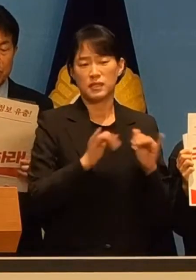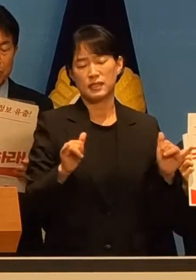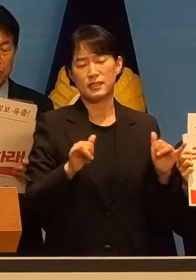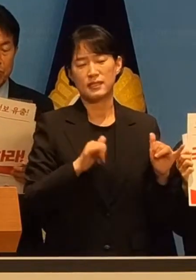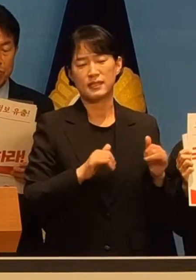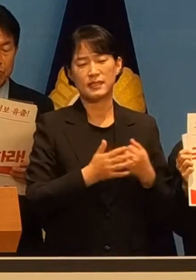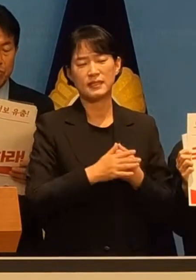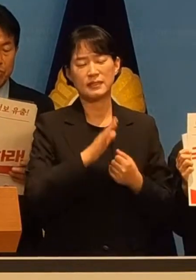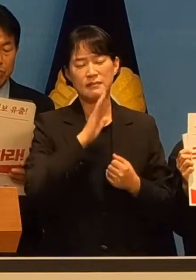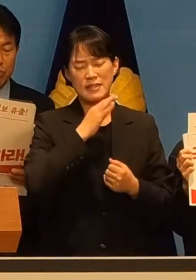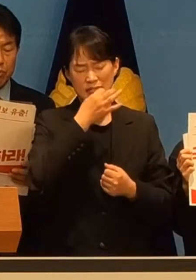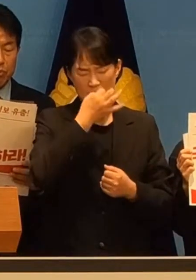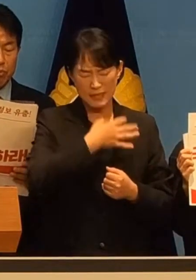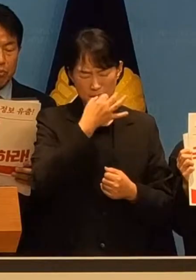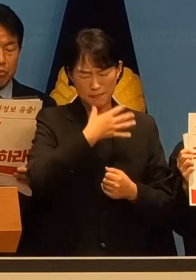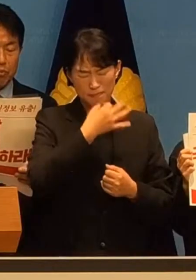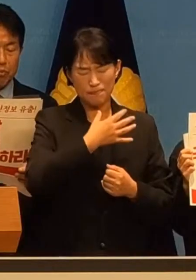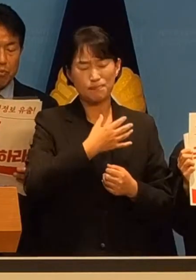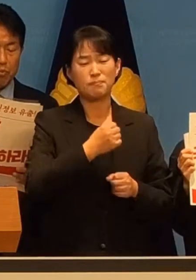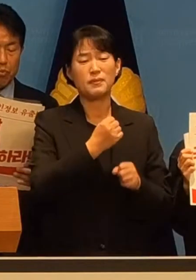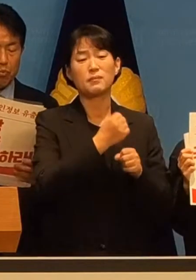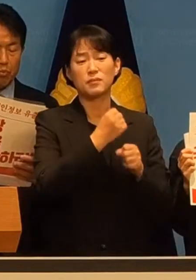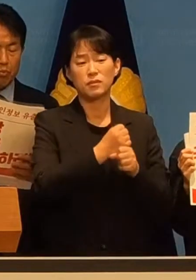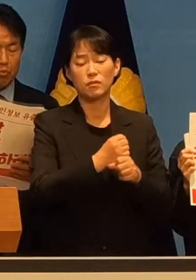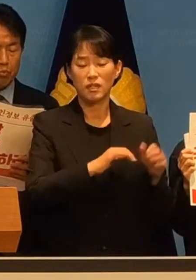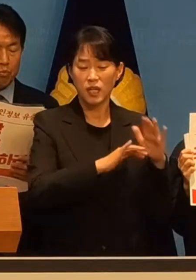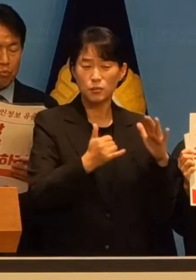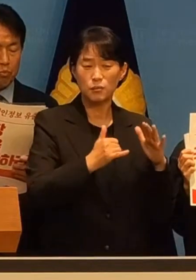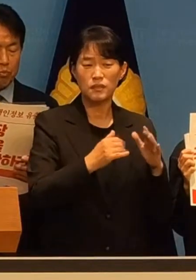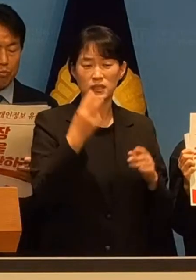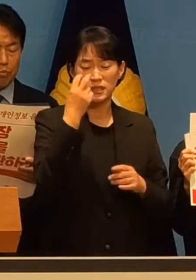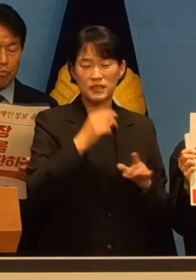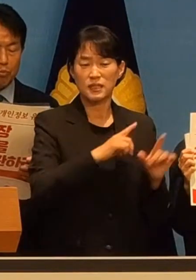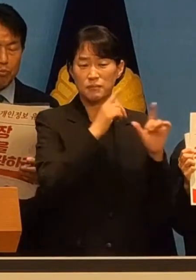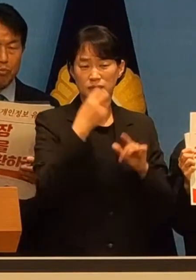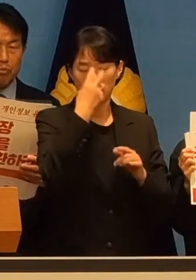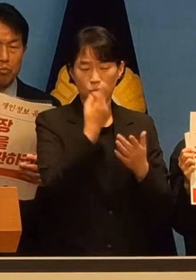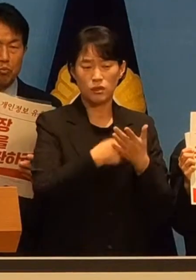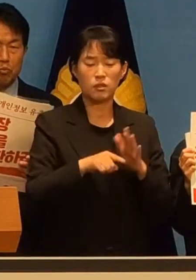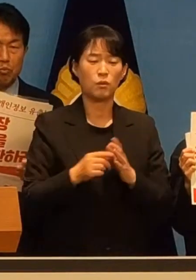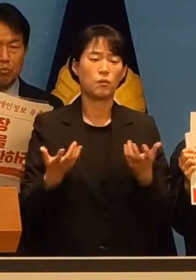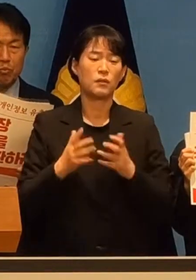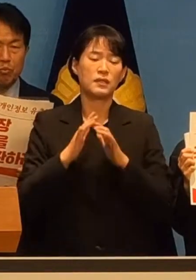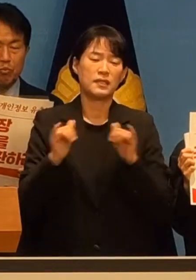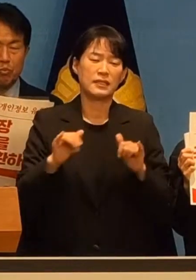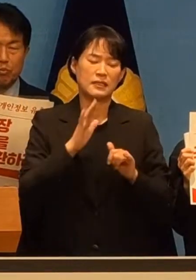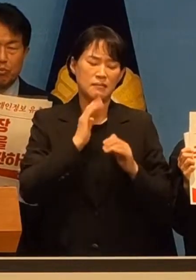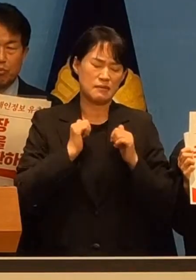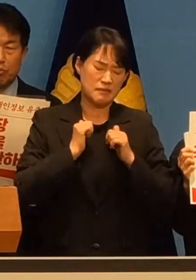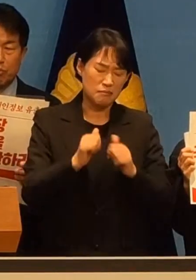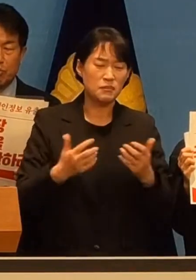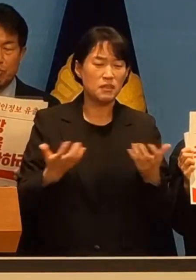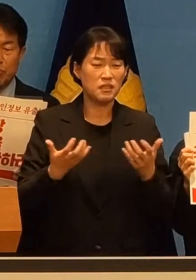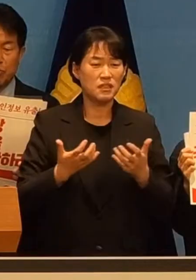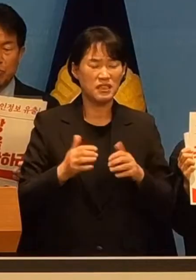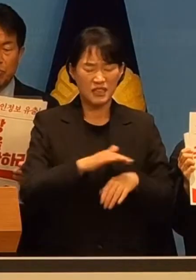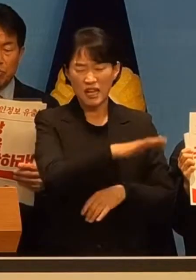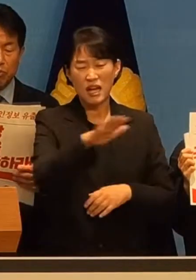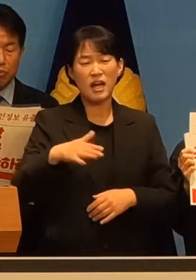갈아 넣으면서 그 가족들의 삶을 지키기 위해서 노동자들이 얼마나 치열하게 일하는지 뻔히 알면서도